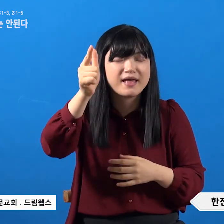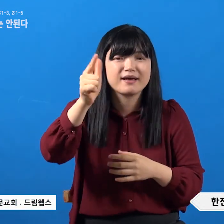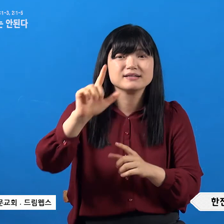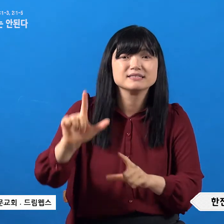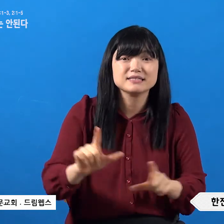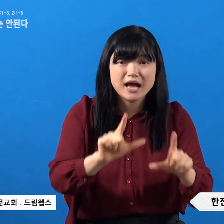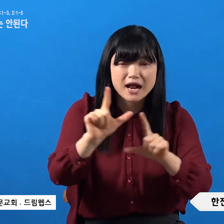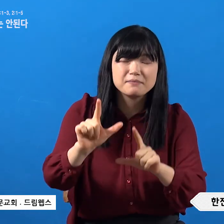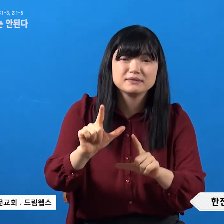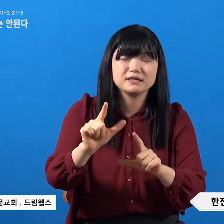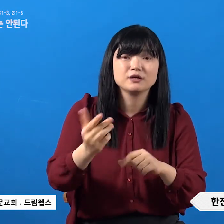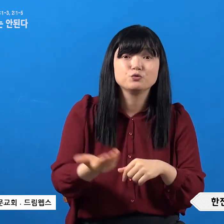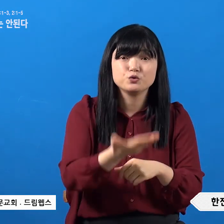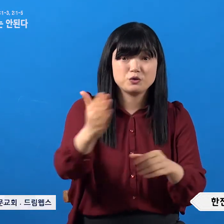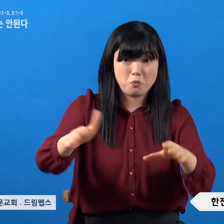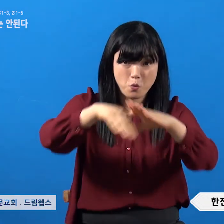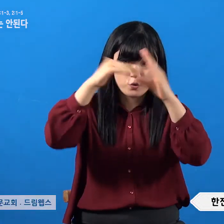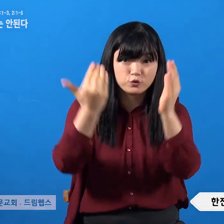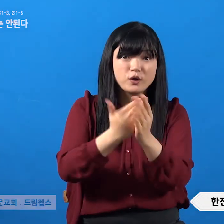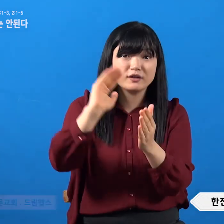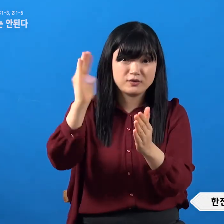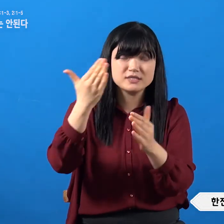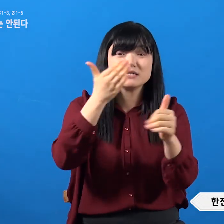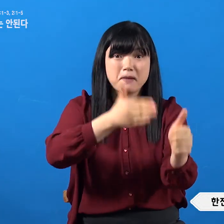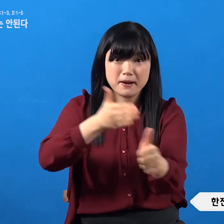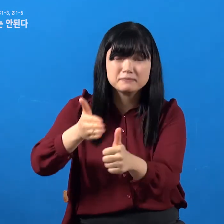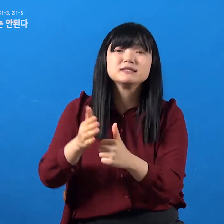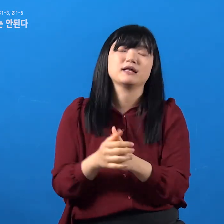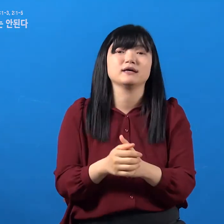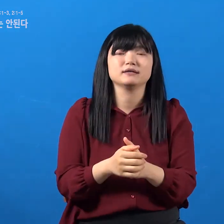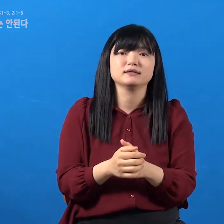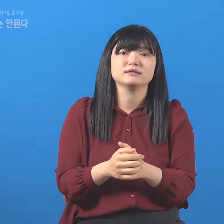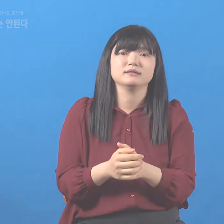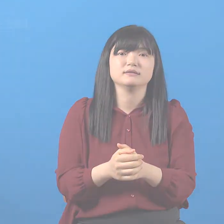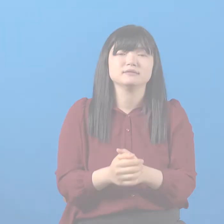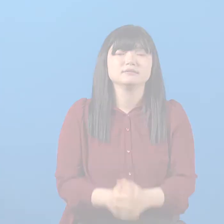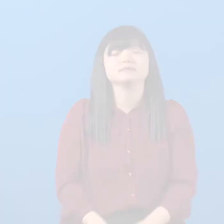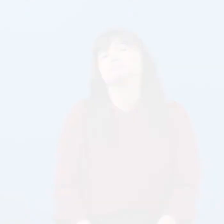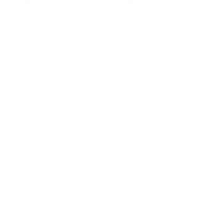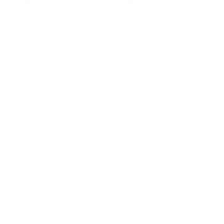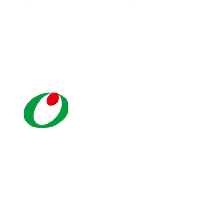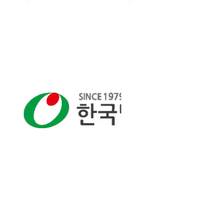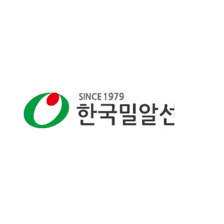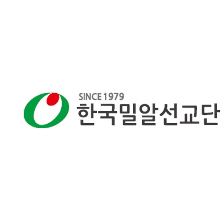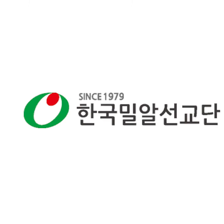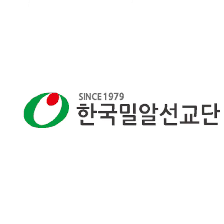삶을 살 수 있는 우리 모두가 될 수 있기를 바랍니다.